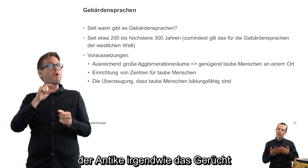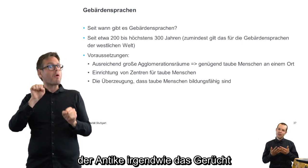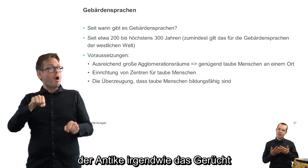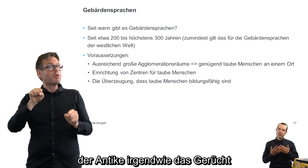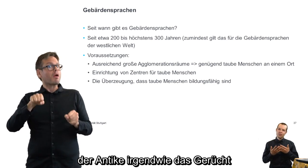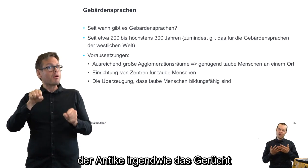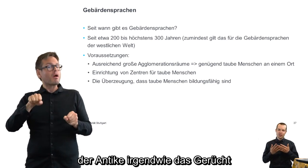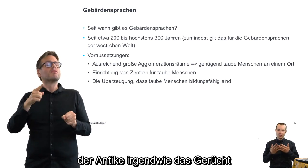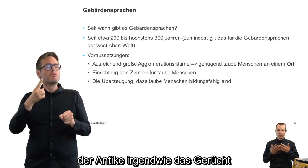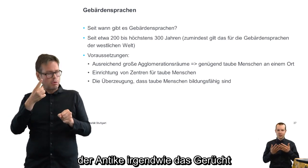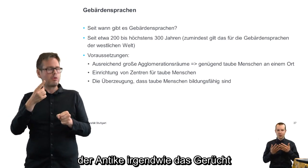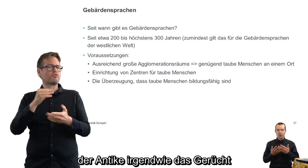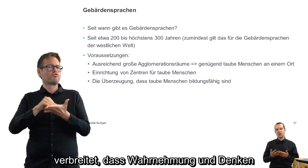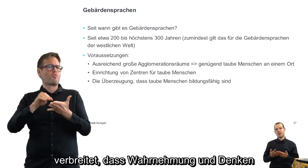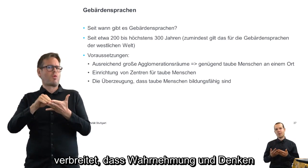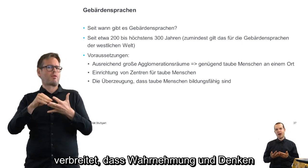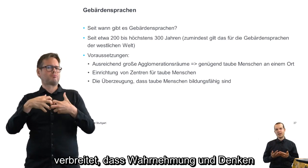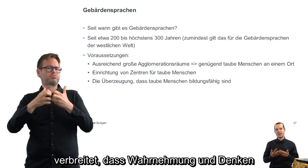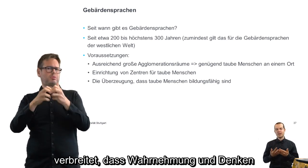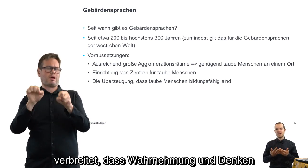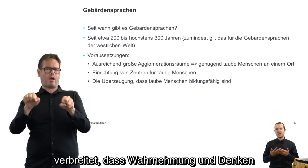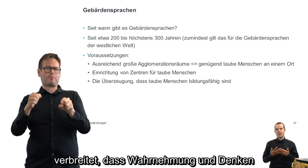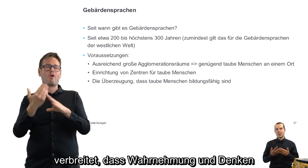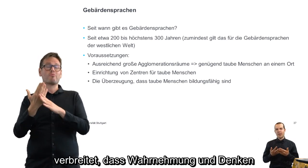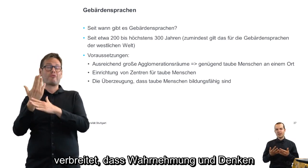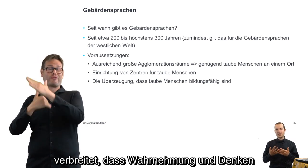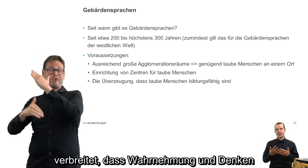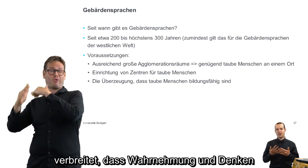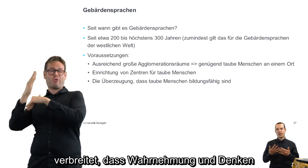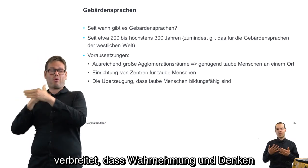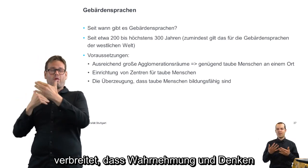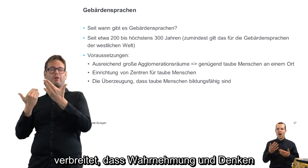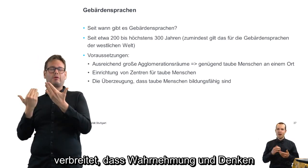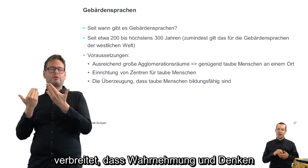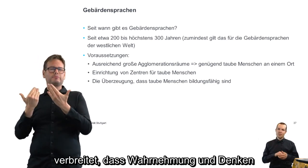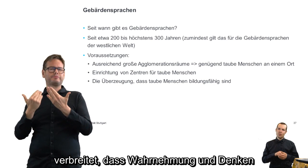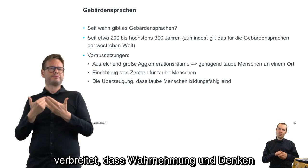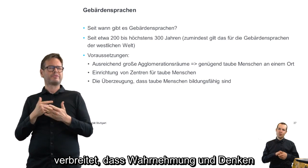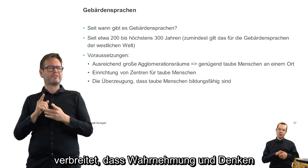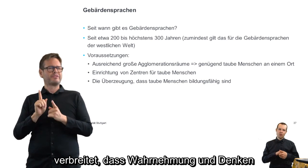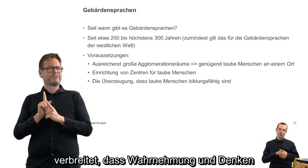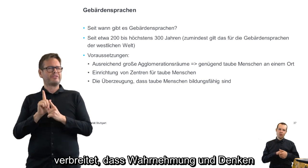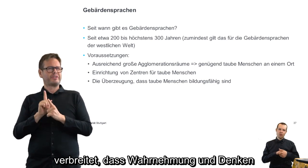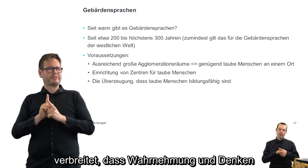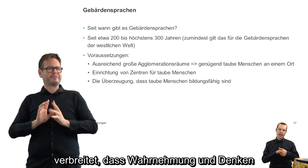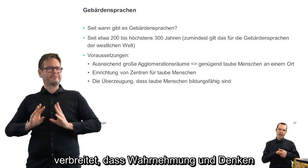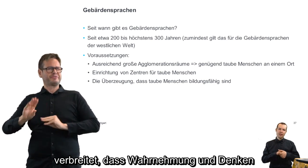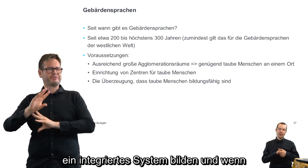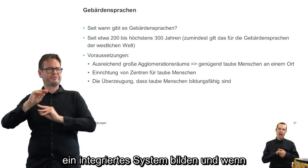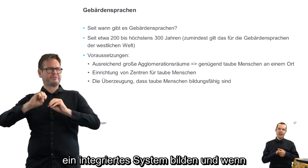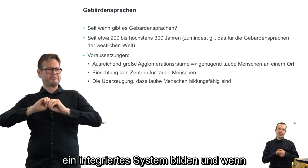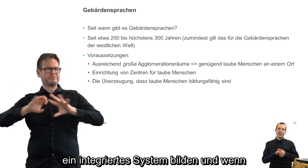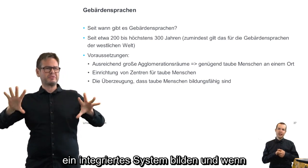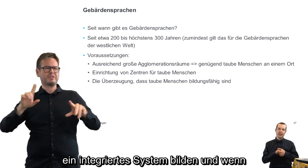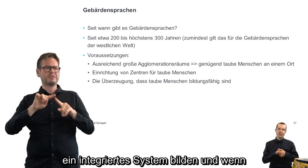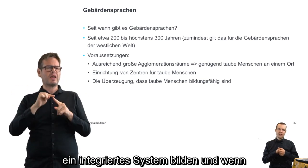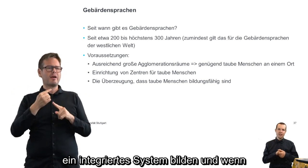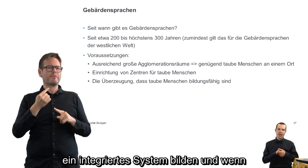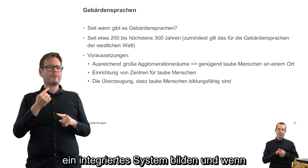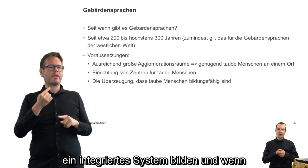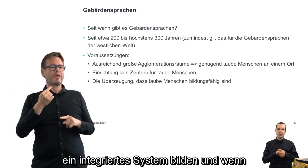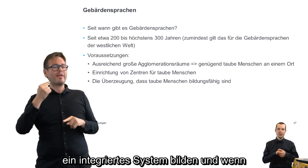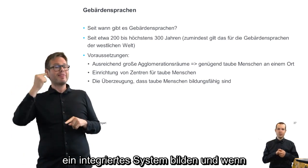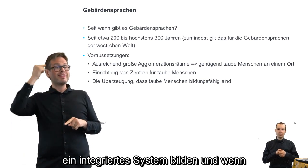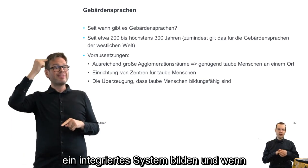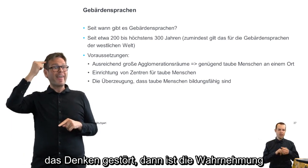Antike irgendwie das Gerücht verbreitet, dass Wahrnehmung und Denken ein integriertes